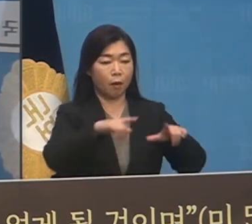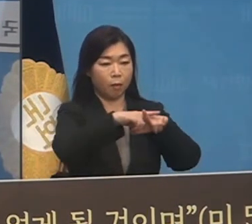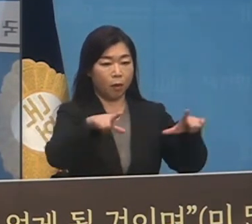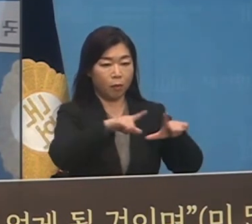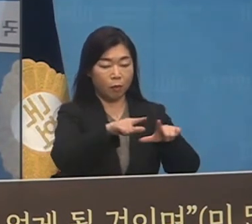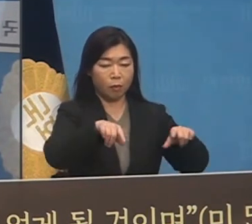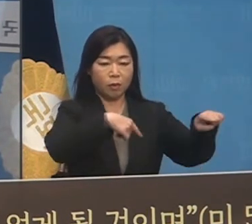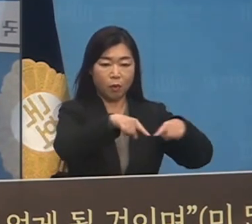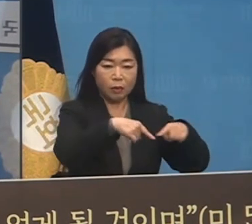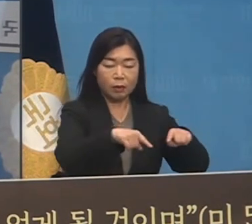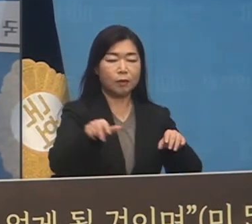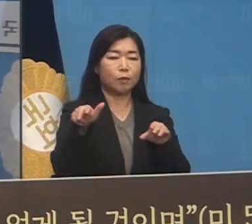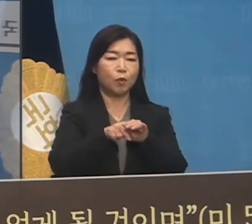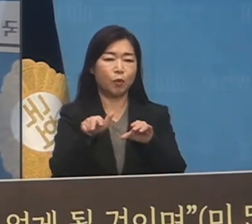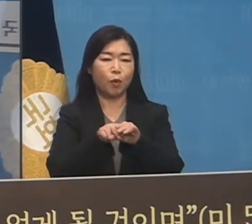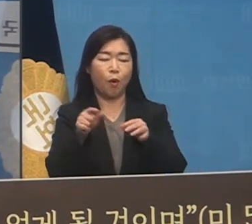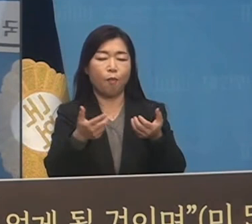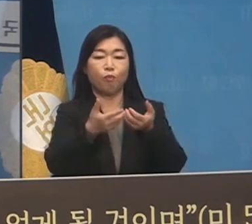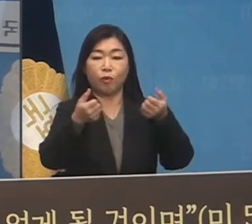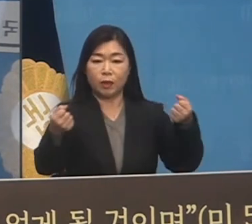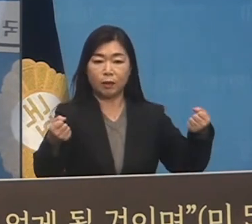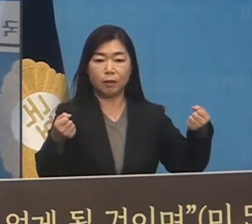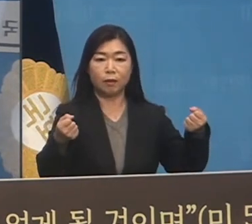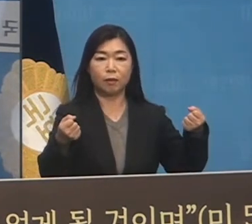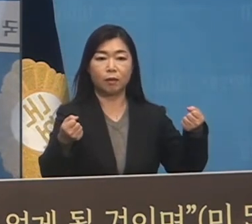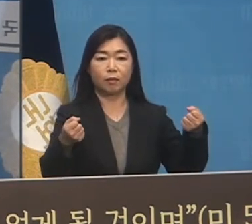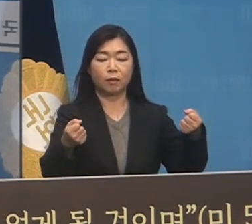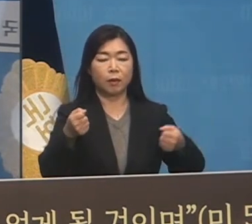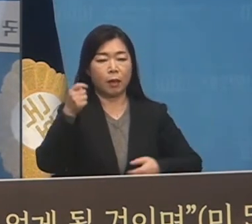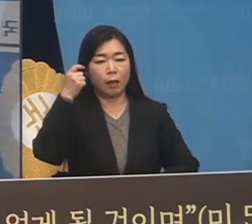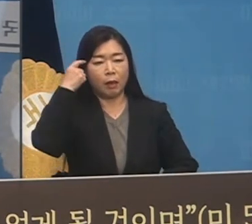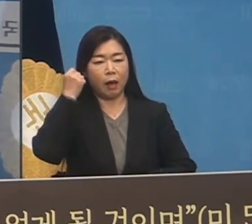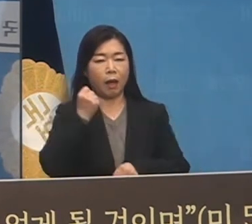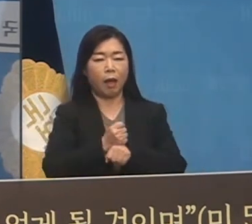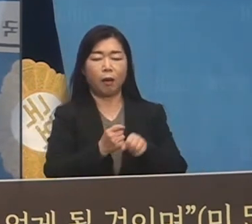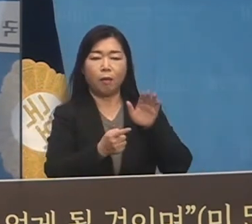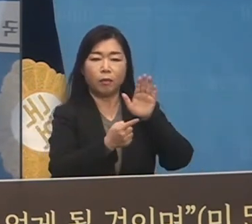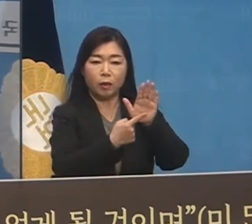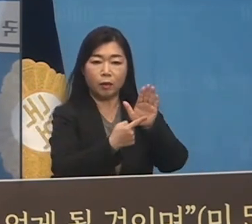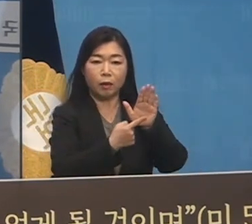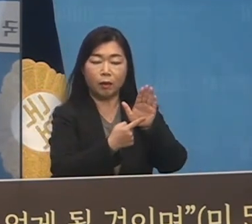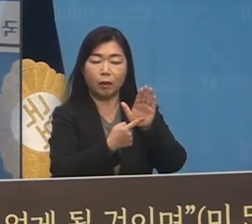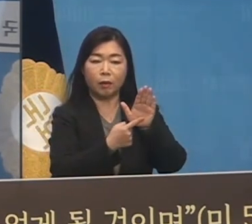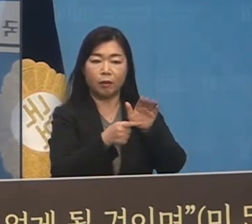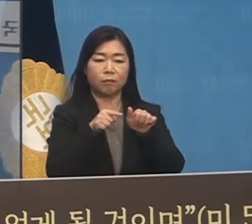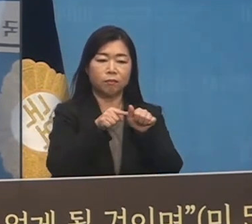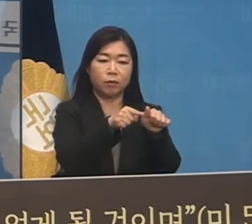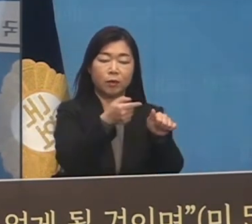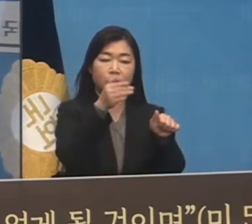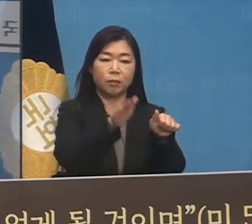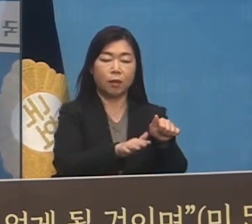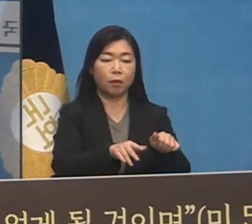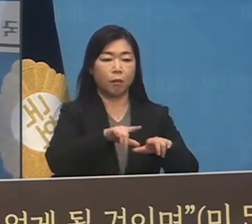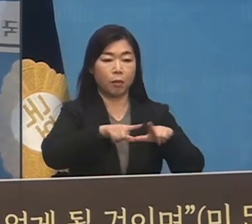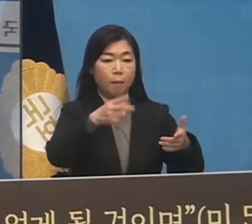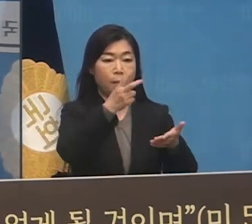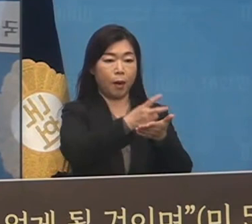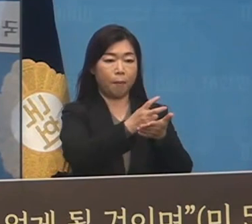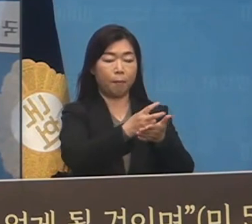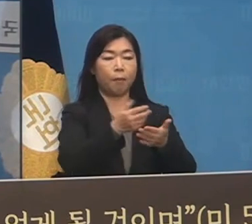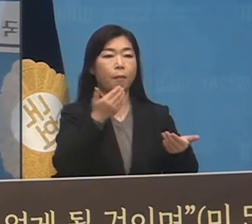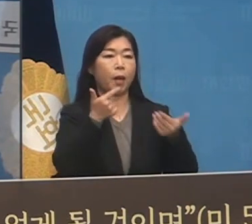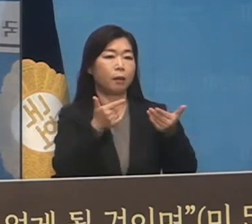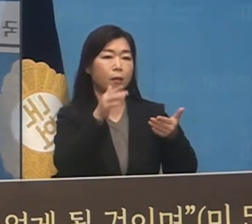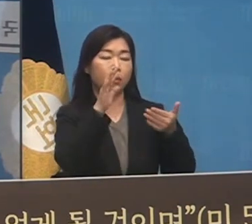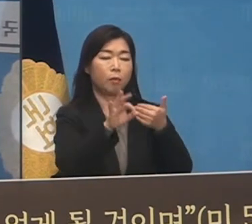평소 정치와 종교를 분리하여 생각할 것을 강요받았지만 사법적